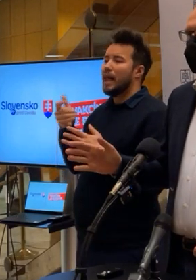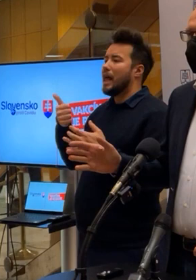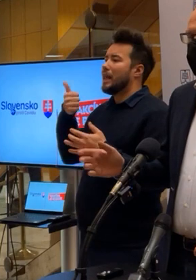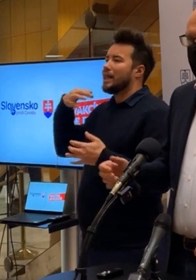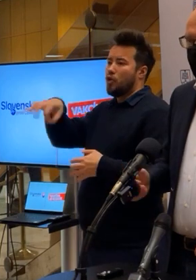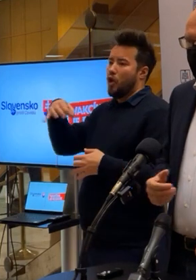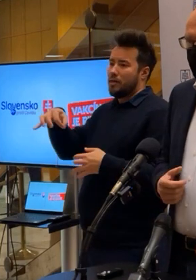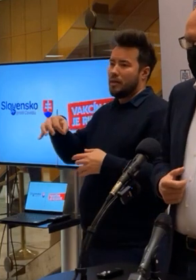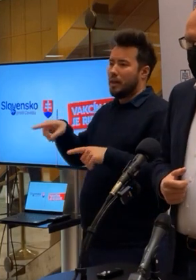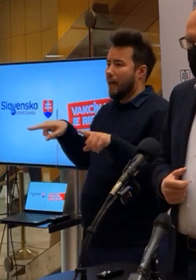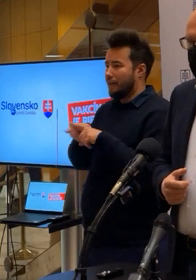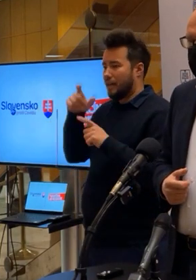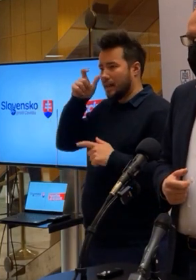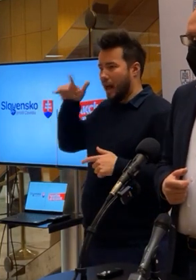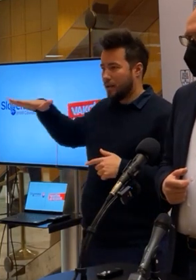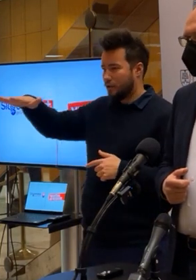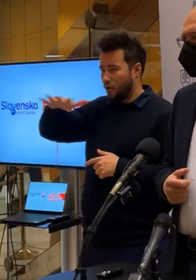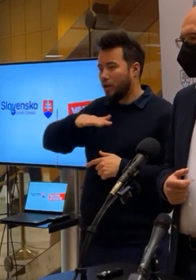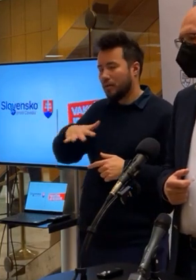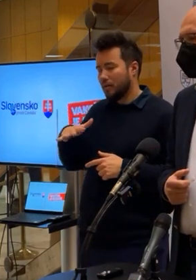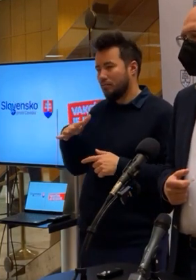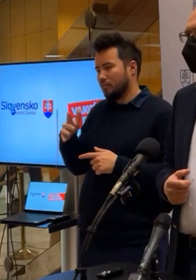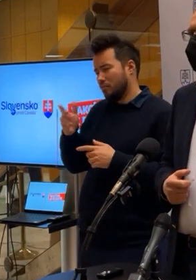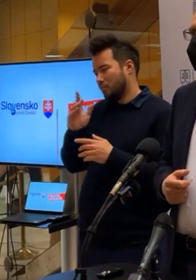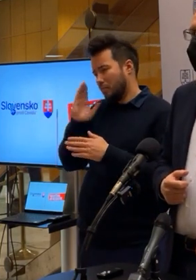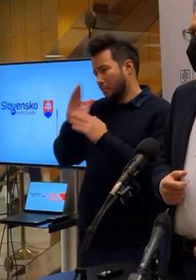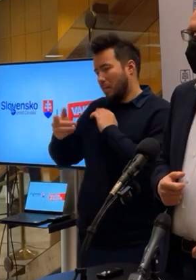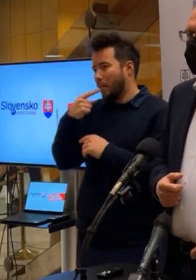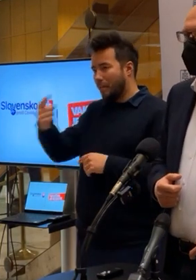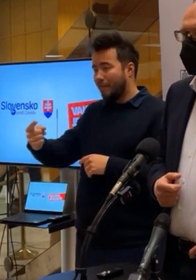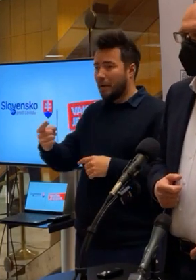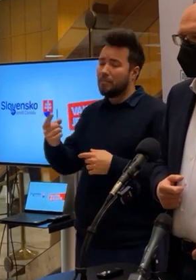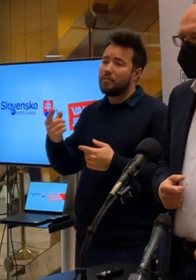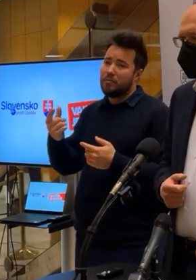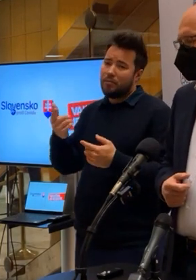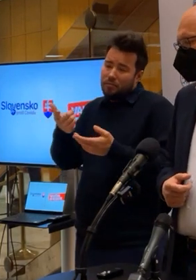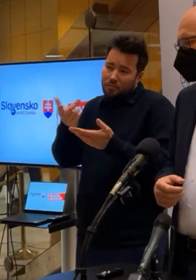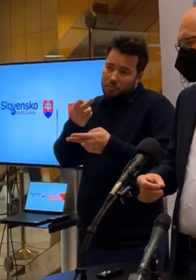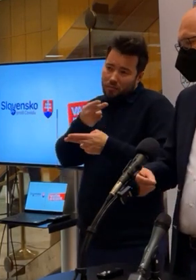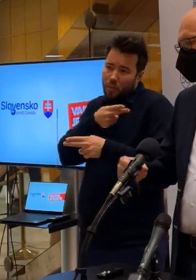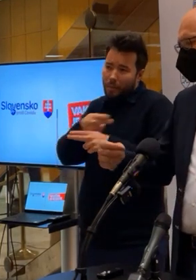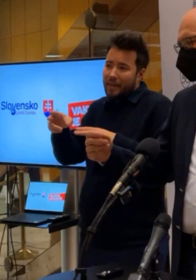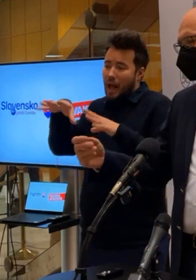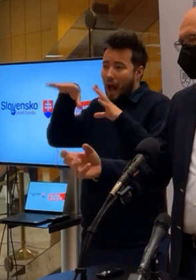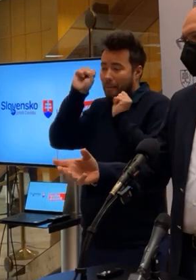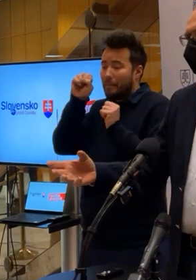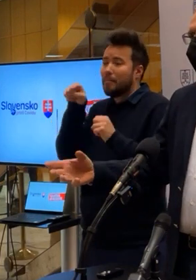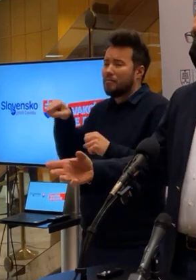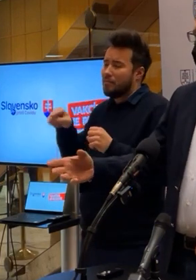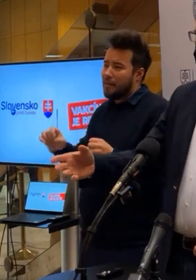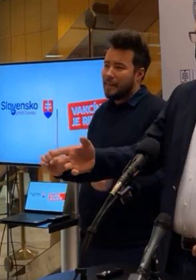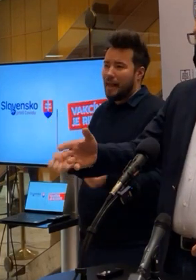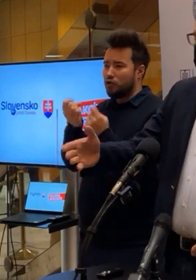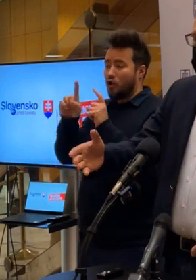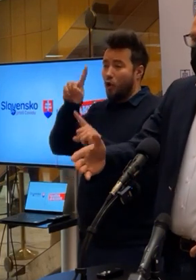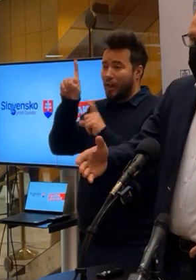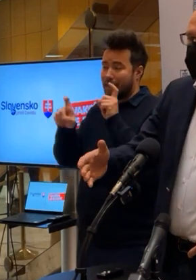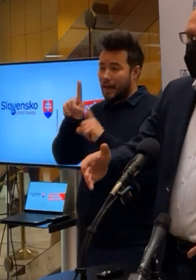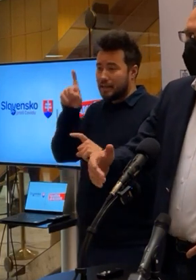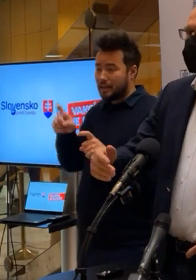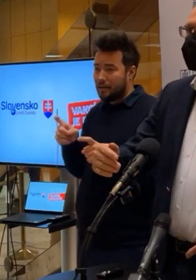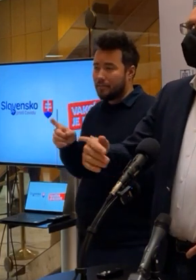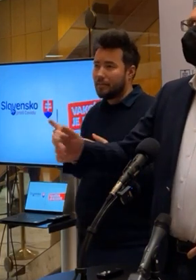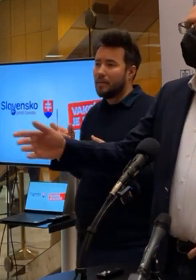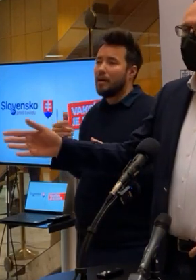to hovorím. A myslím si, že je to aj úplne pochopiteľné, že pri takýchto ťažkých otázkach a my